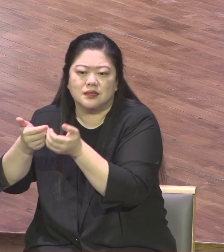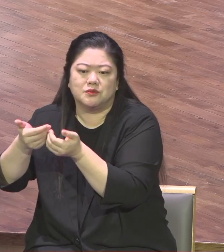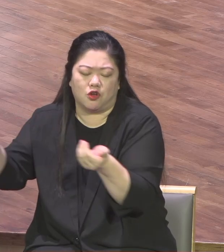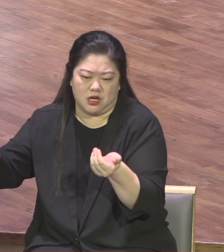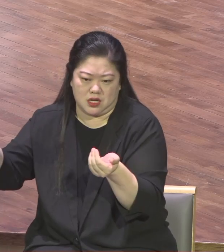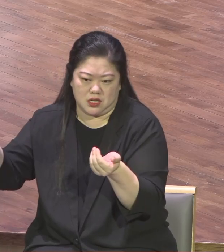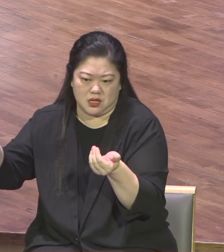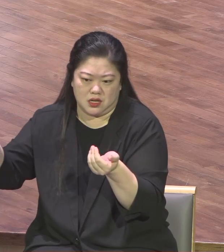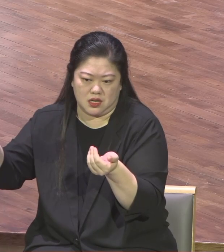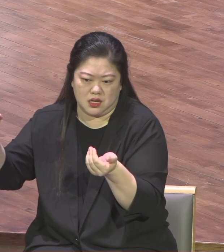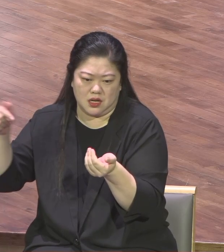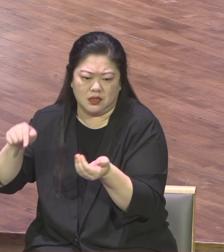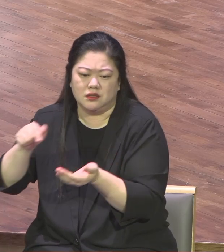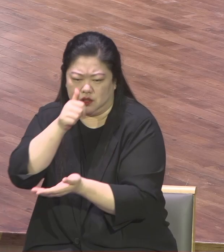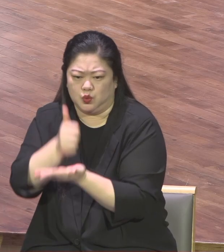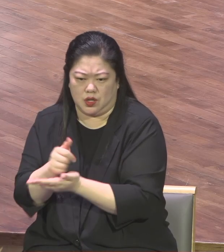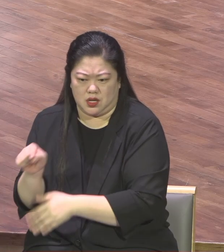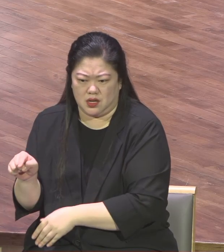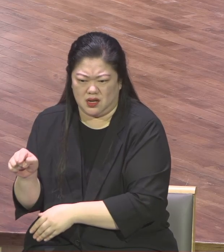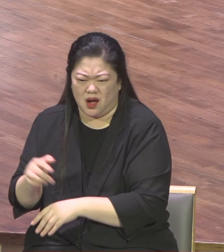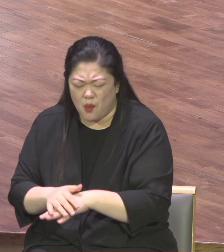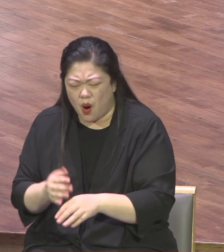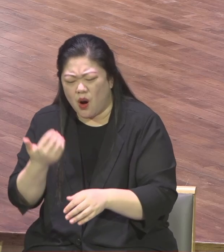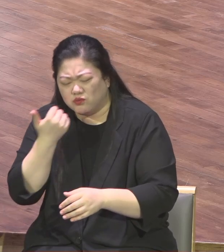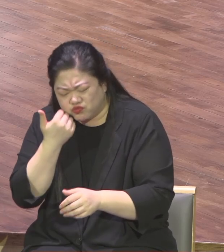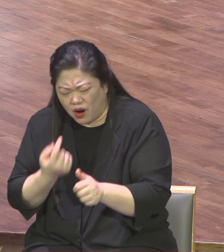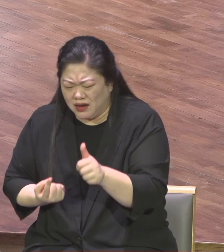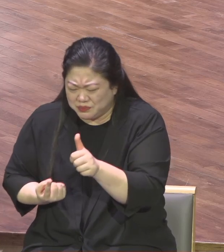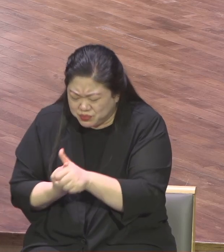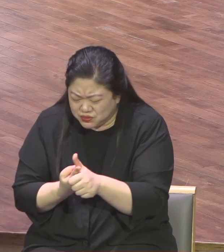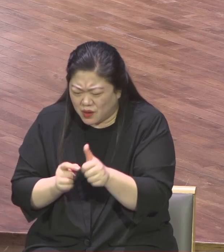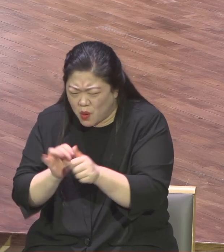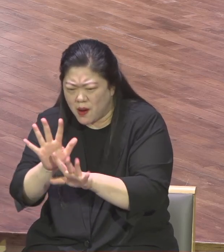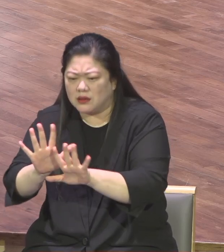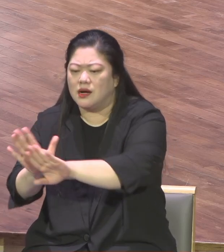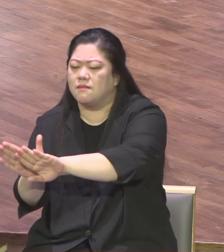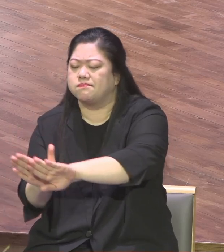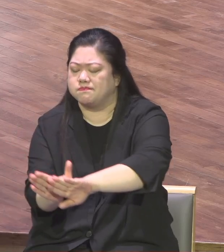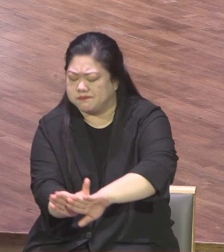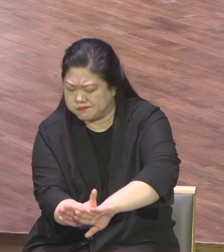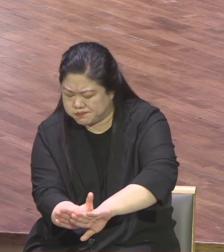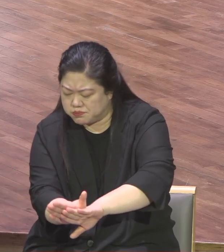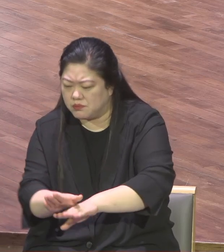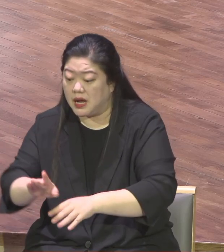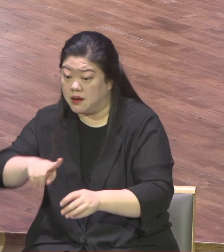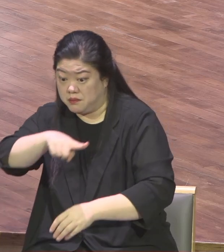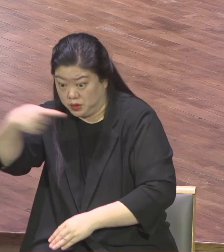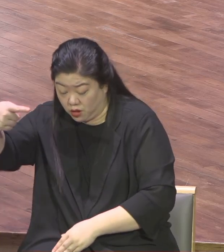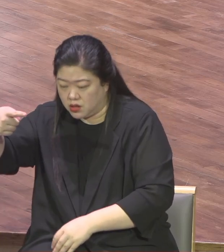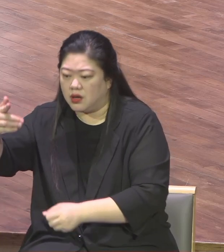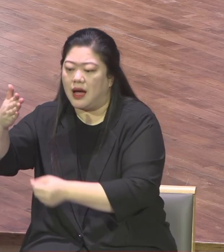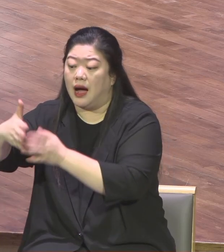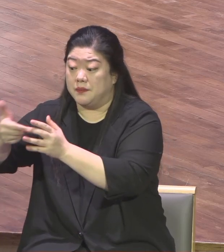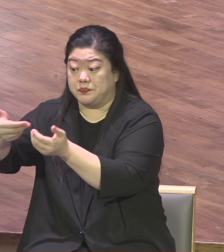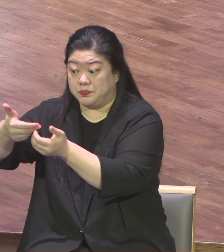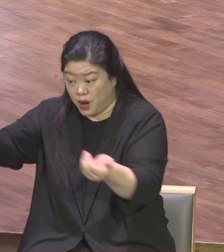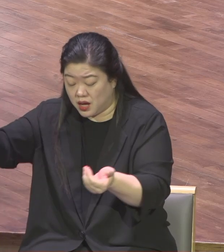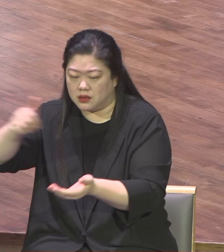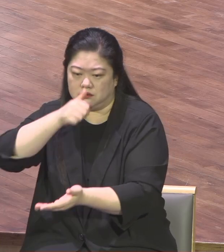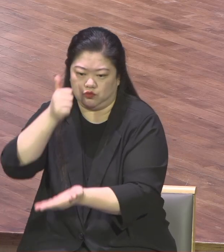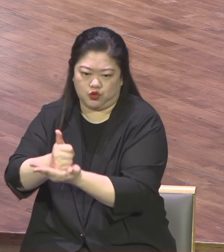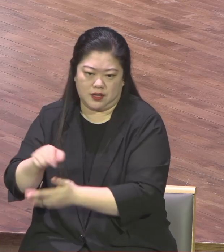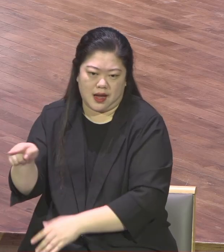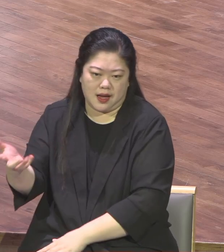제일 큰 죄예요. 하나님과 단절된 상태, 하나님을 떠난 상태.